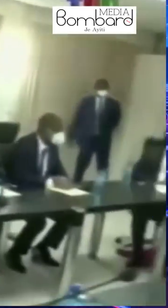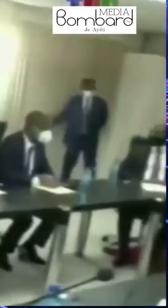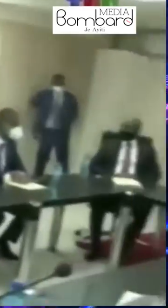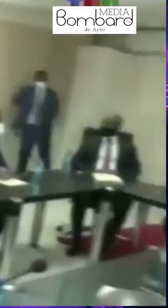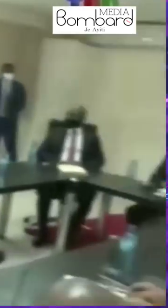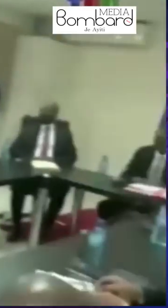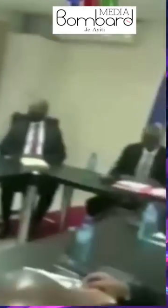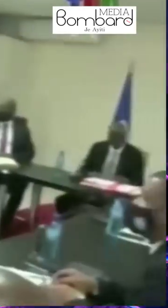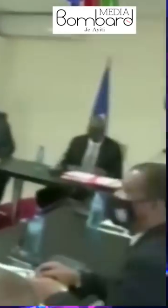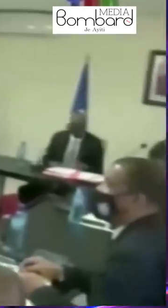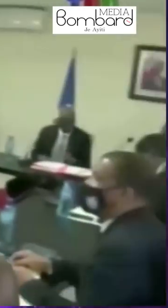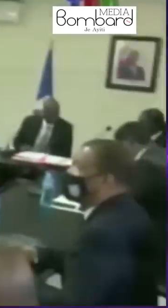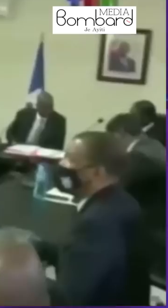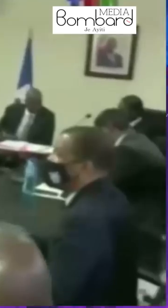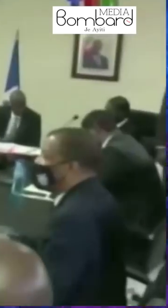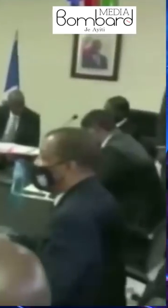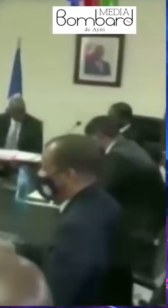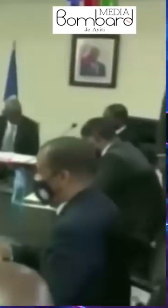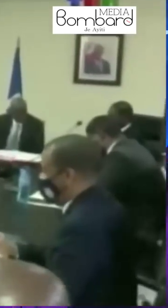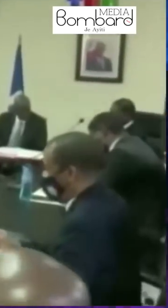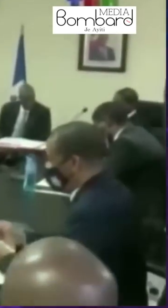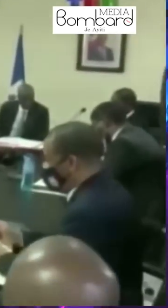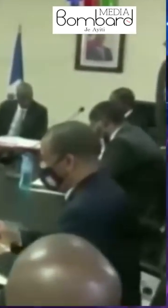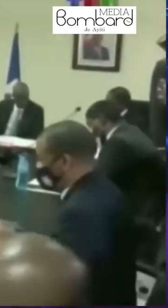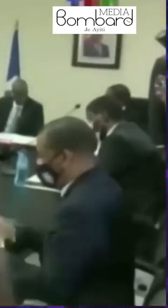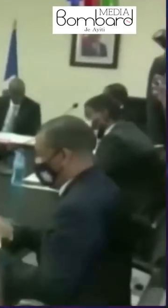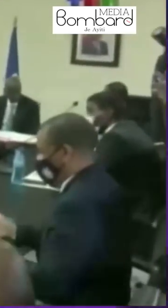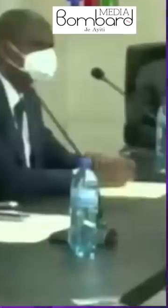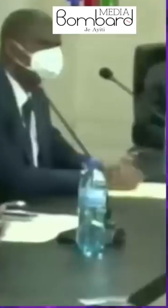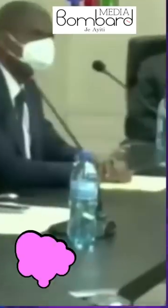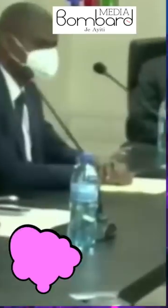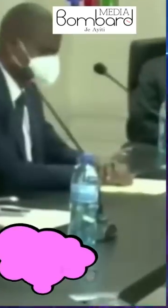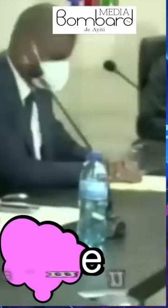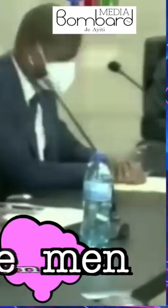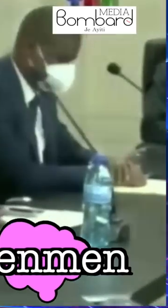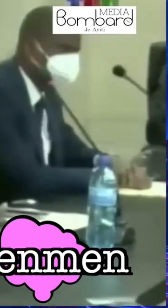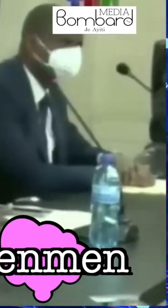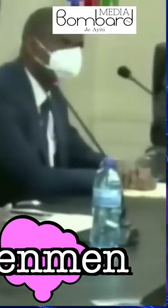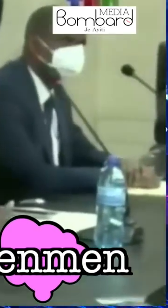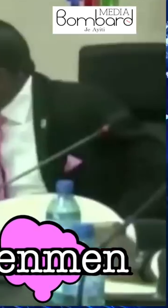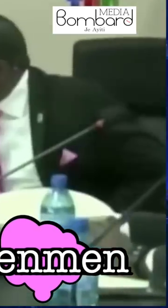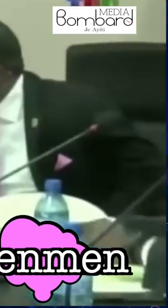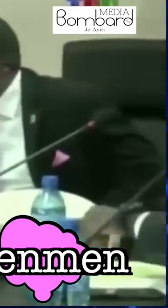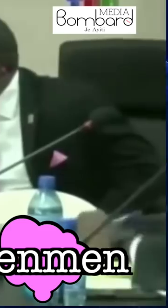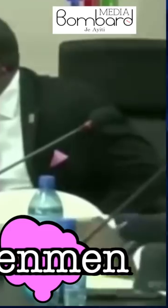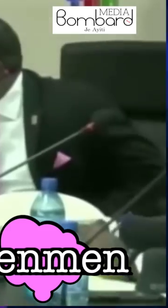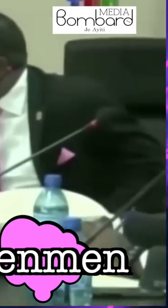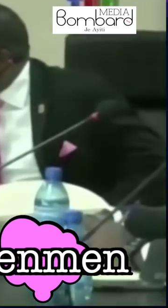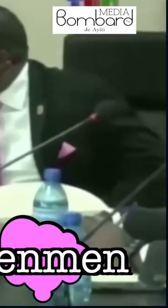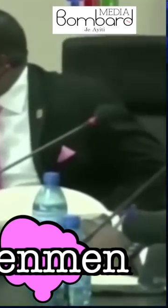Puis devant chef l'État fait remarquer phénomène kidnapping nan gen en couleur politique tout pendant li annoncer création yon cellule qui va